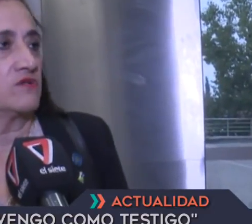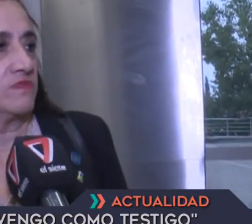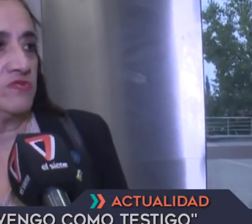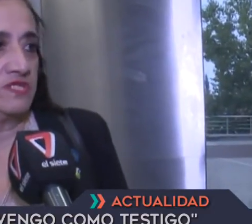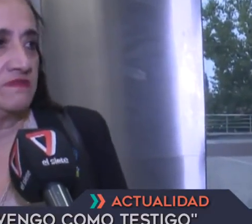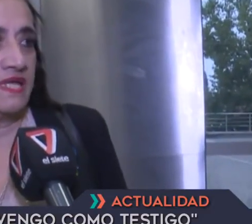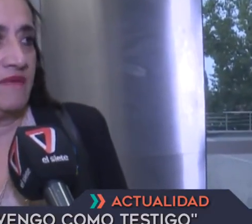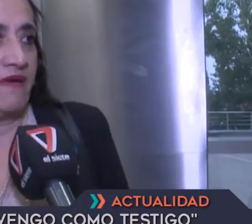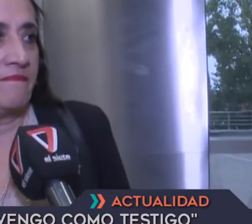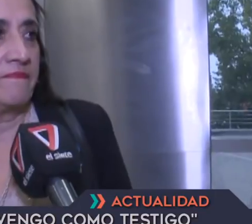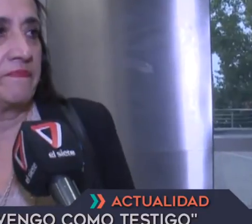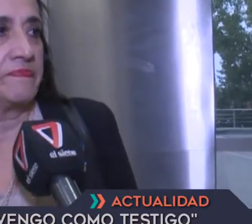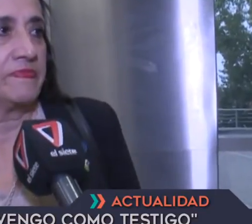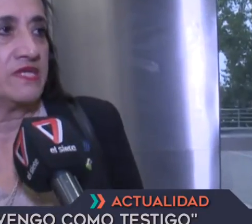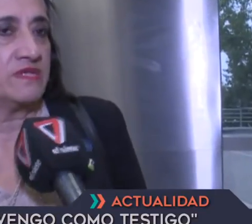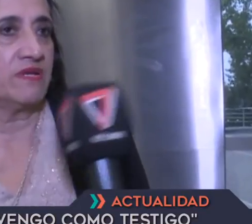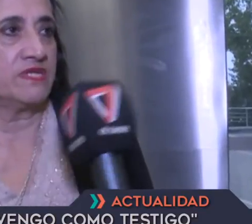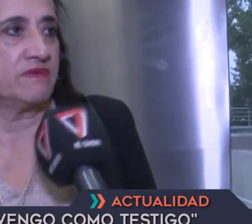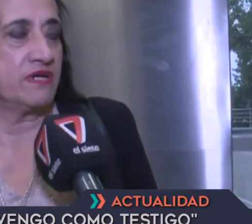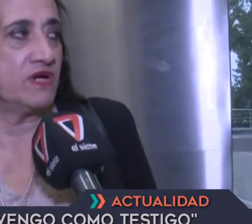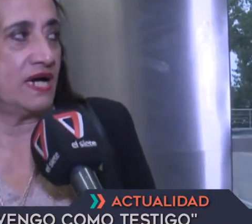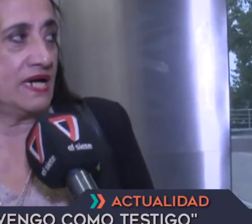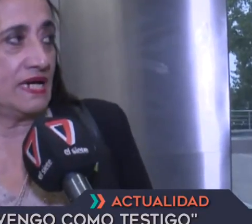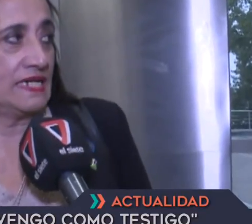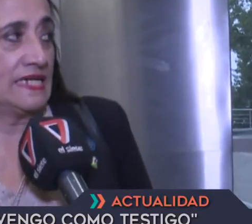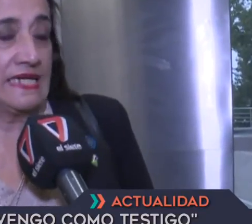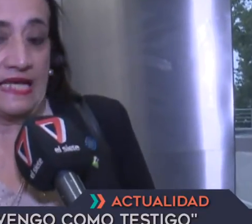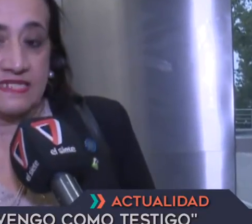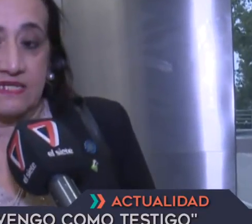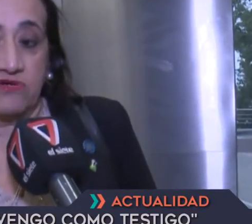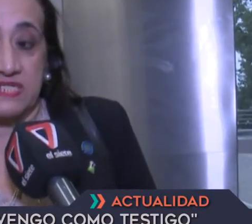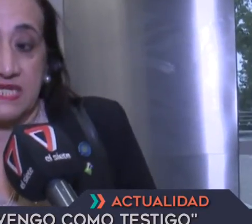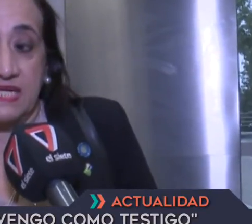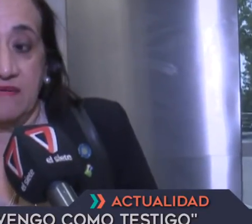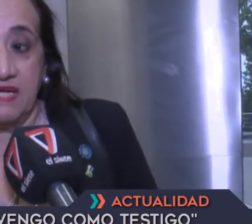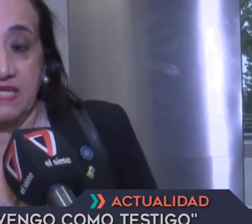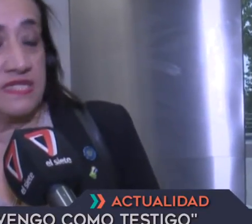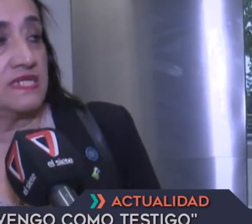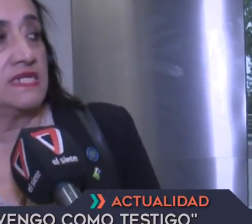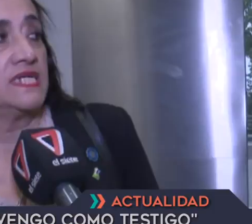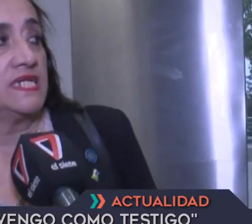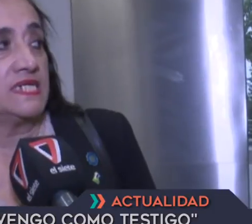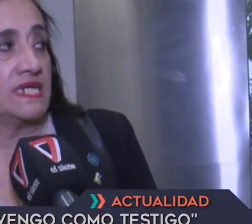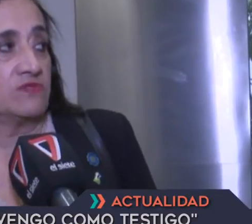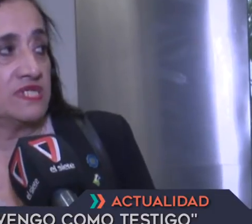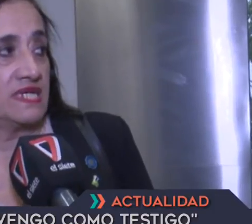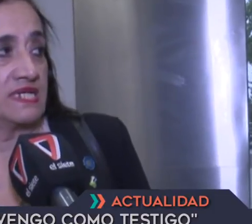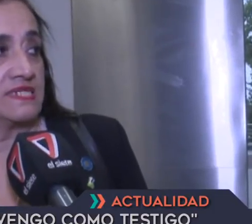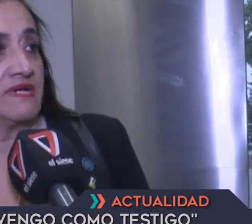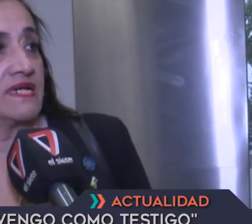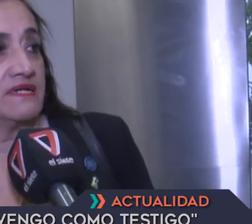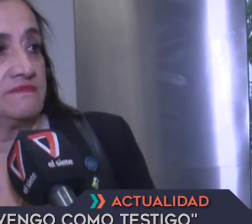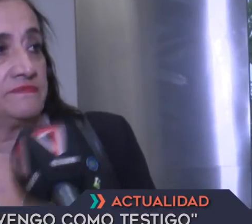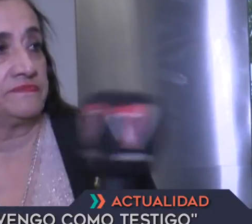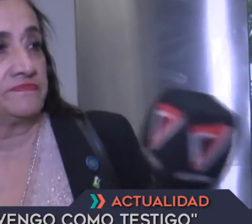qué es lo que le corresponde, nada más. Simplemente vengo a decir lo que sé, nada más, y la justicia es la que se